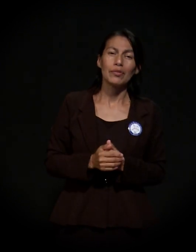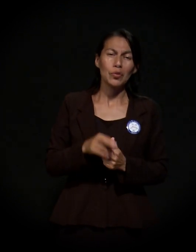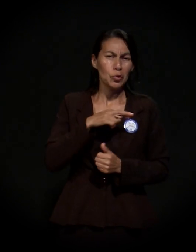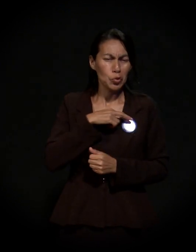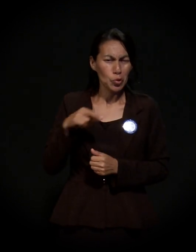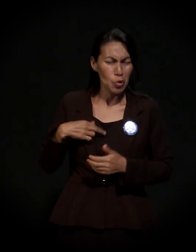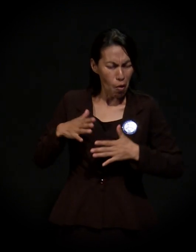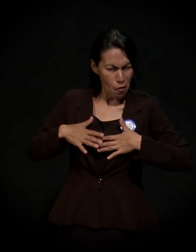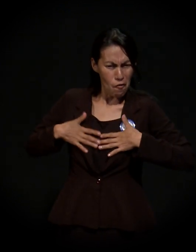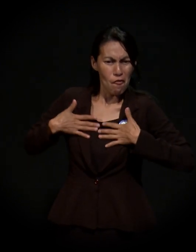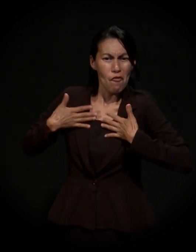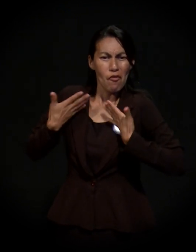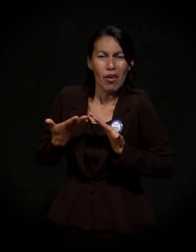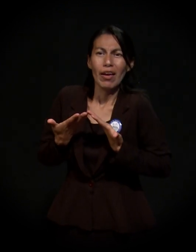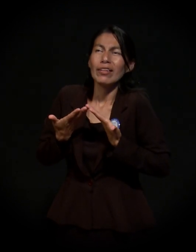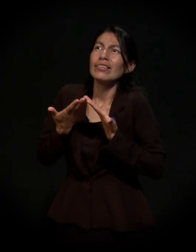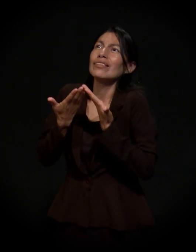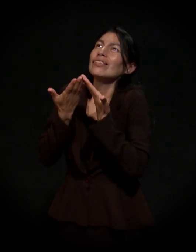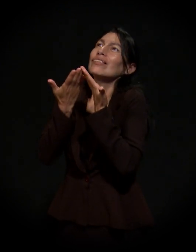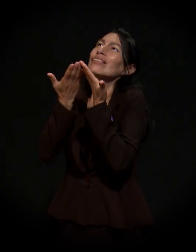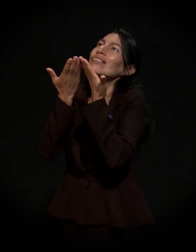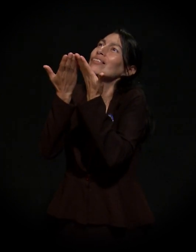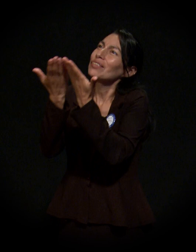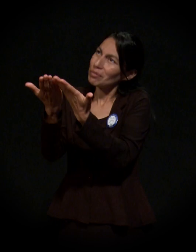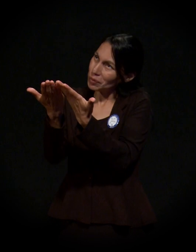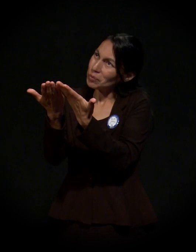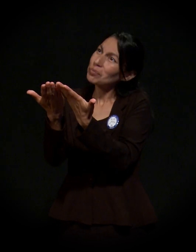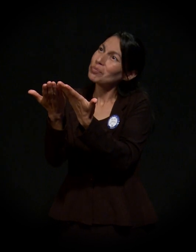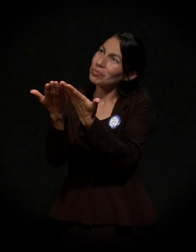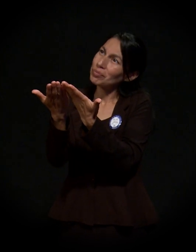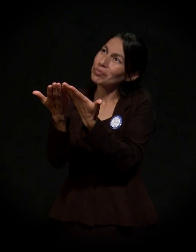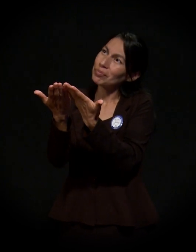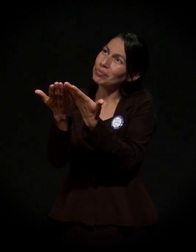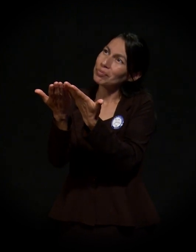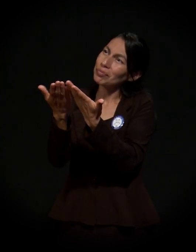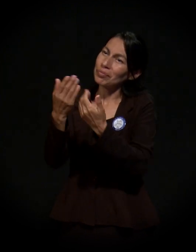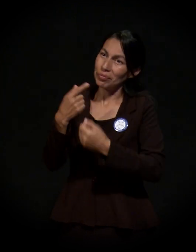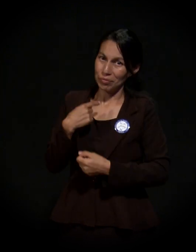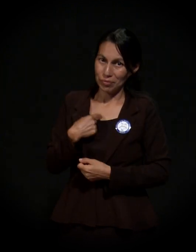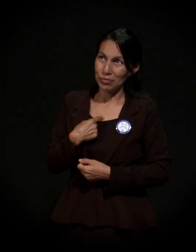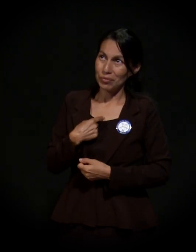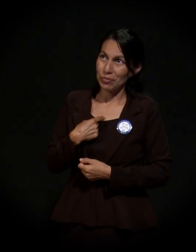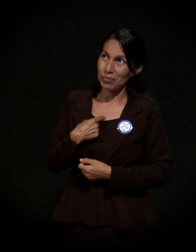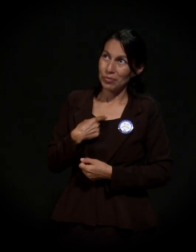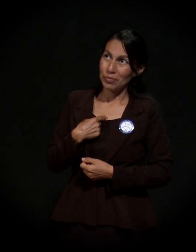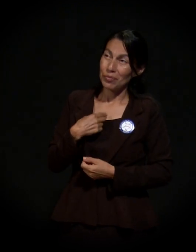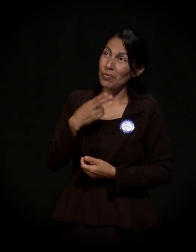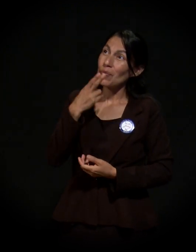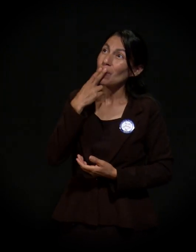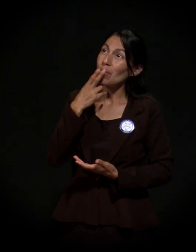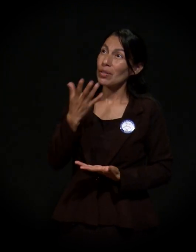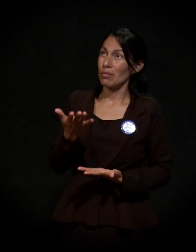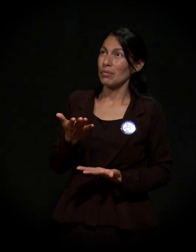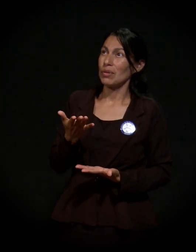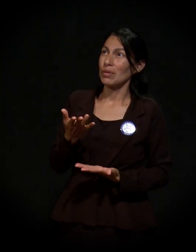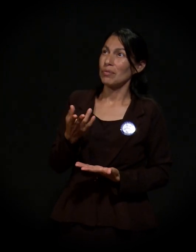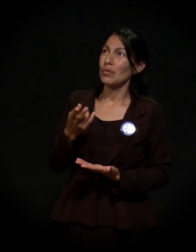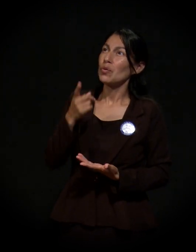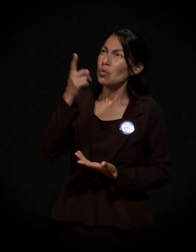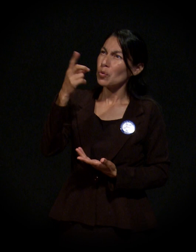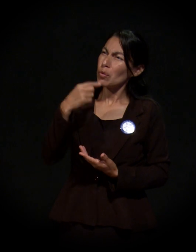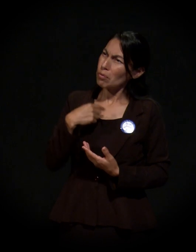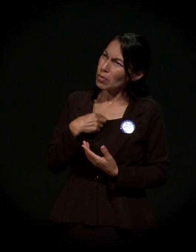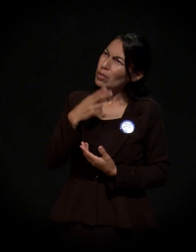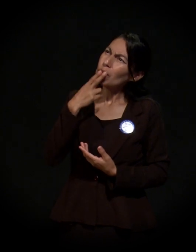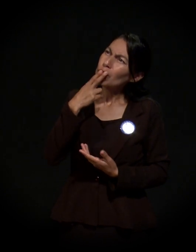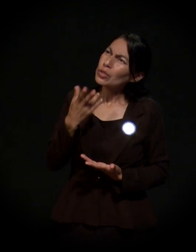en el Señor y decirle, Señor, estoy a tus órdenes para que tú me uses para honra y gloria